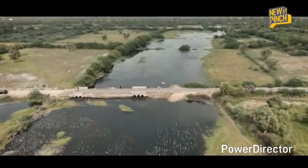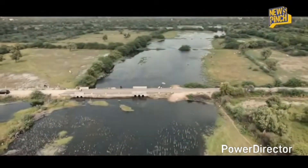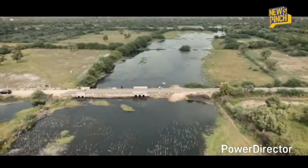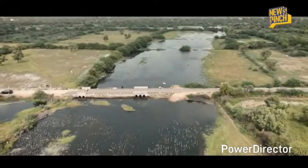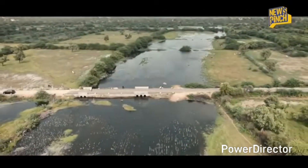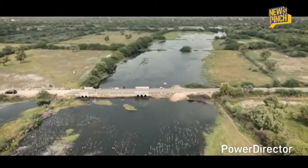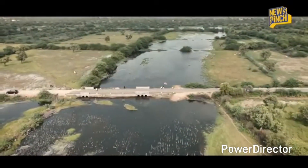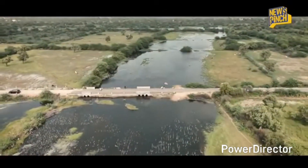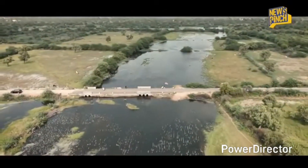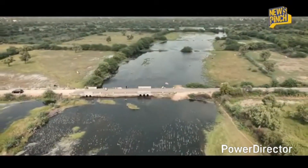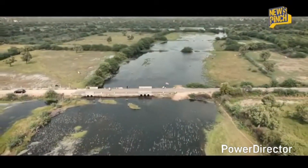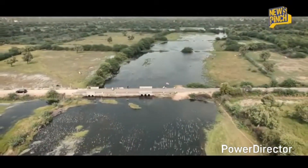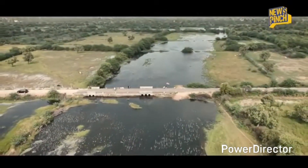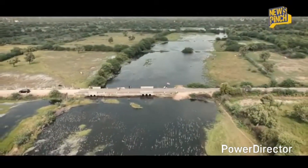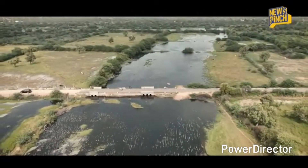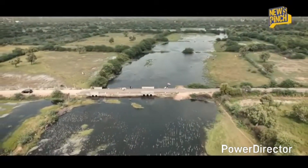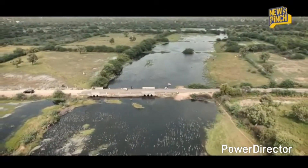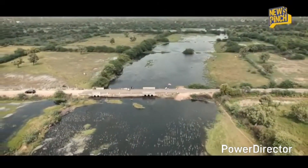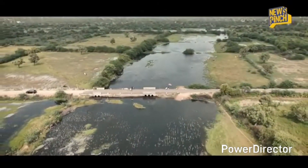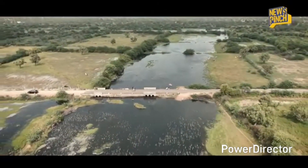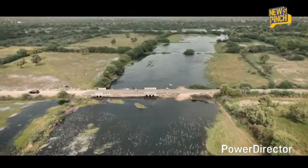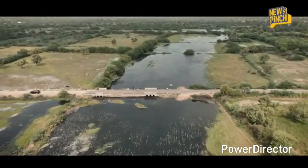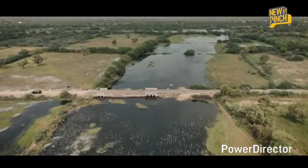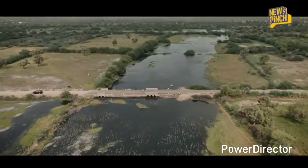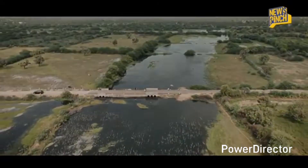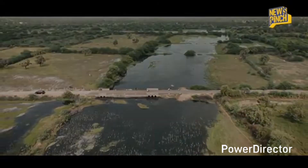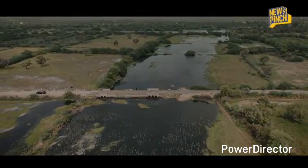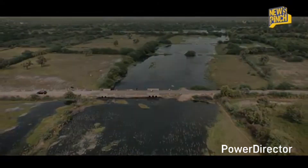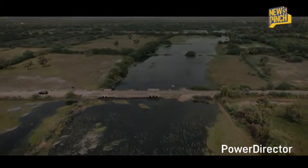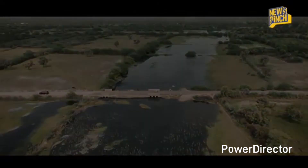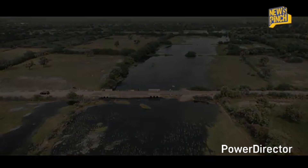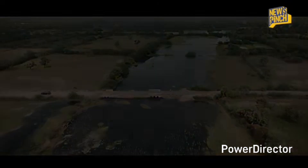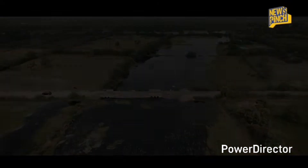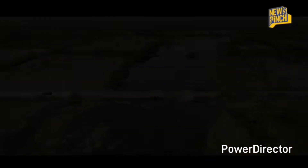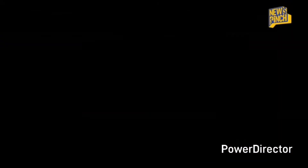इंदर राधा में बरसा।